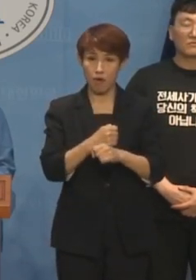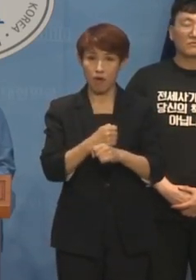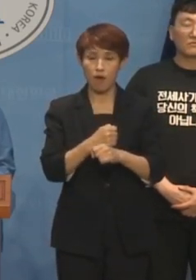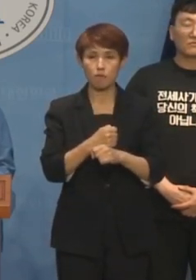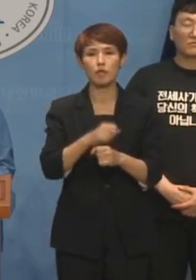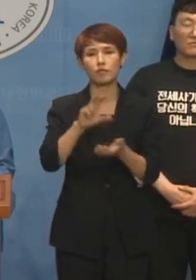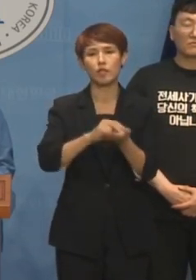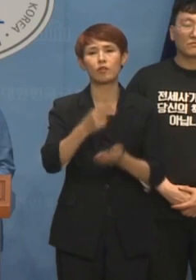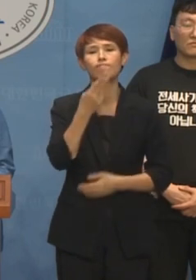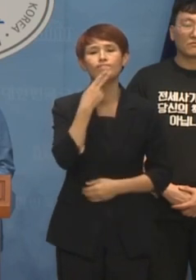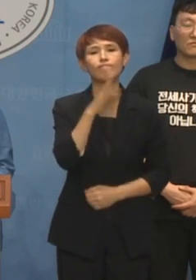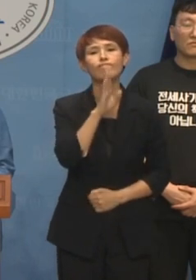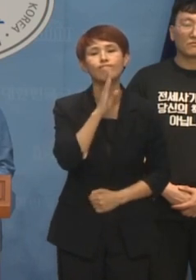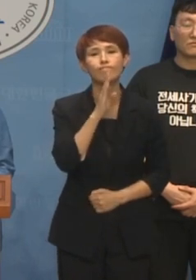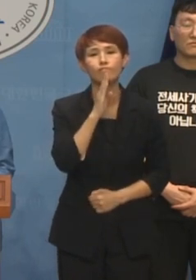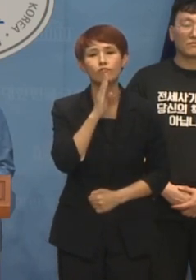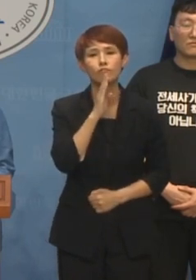문제가 없겠습니다만은